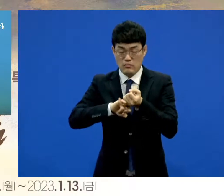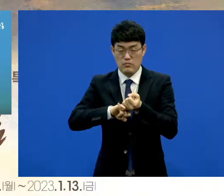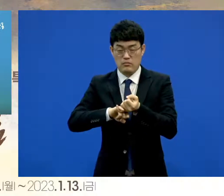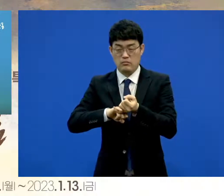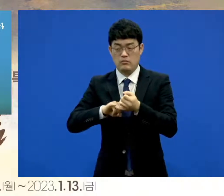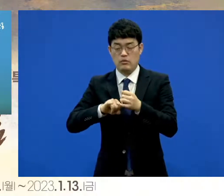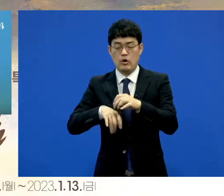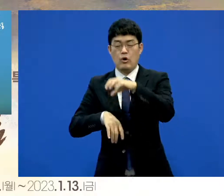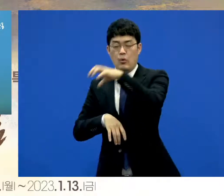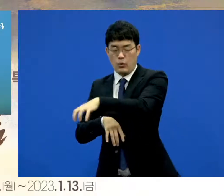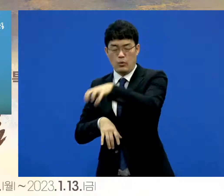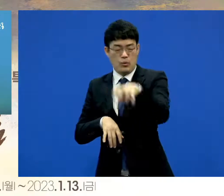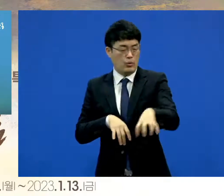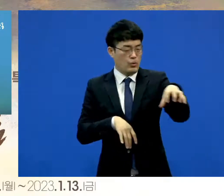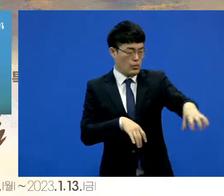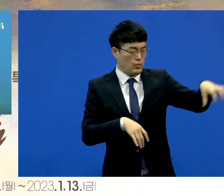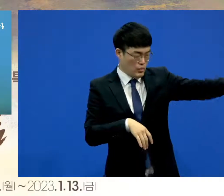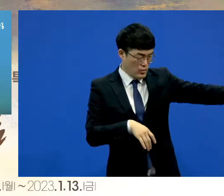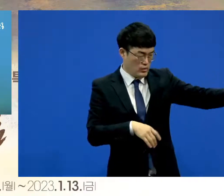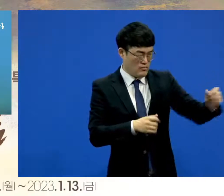아버지로부터 마음이 멀어져 있는 나라.